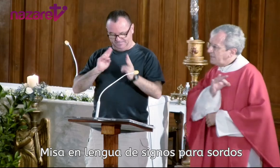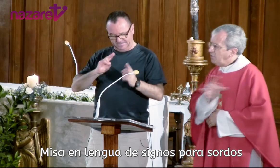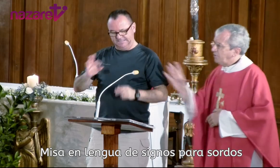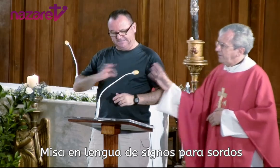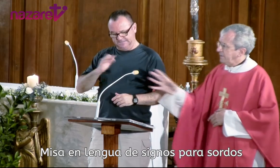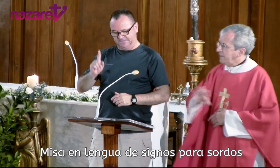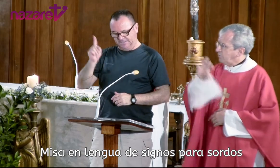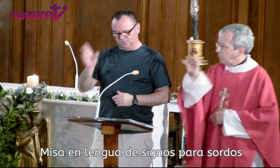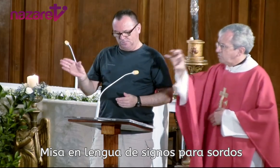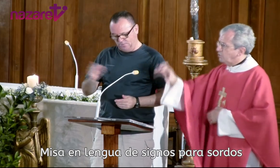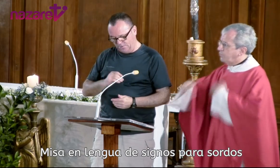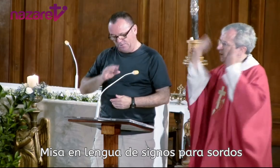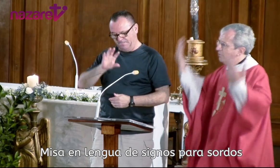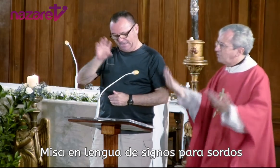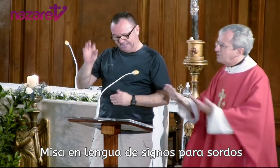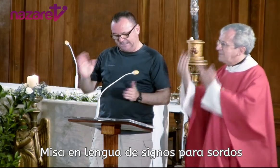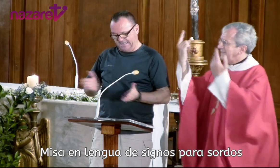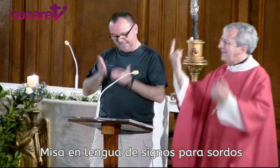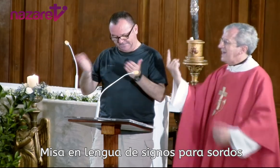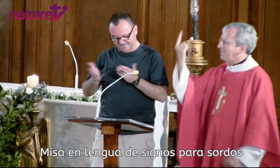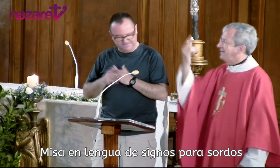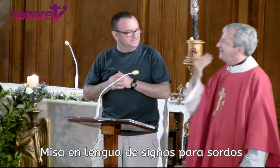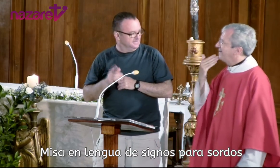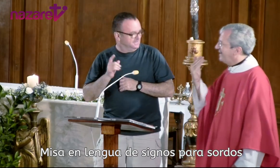Señor, que todos los pueblos te alaben.